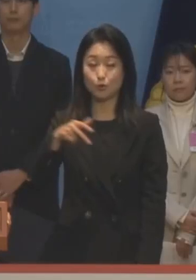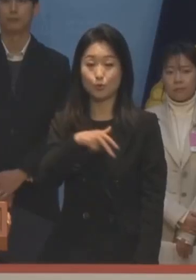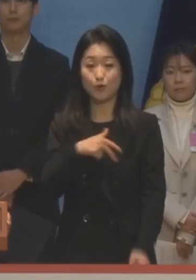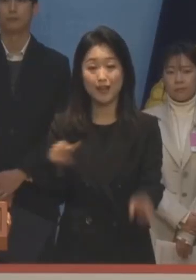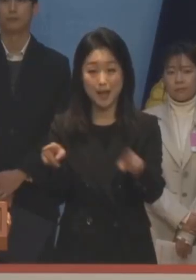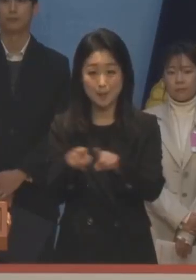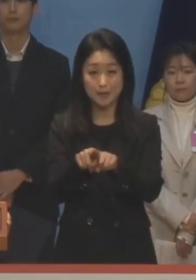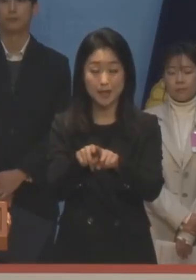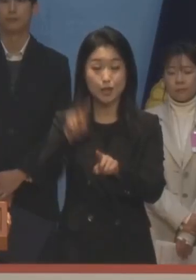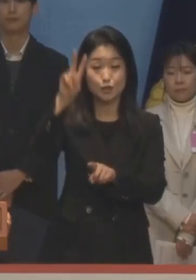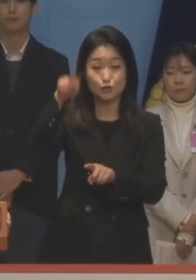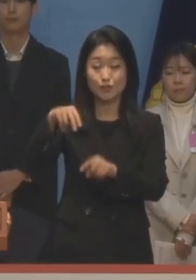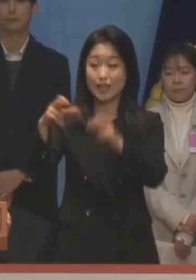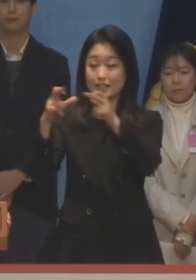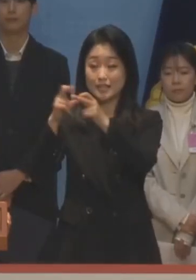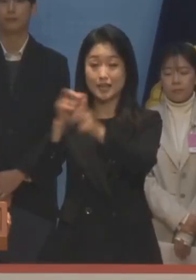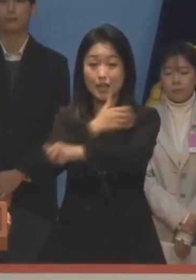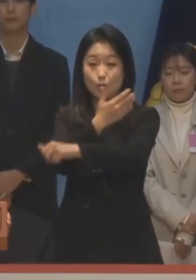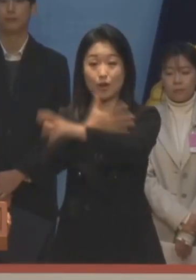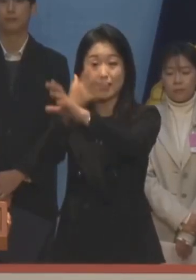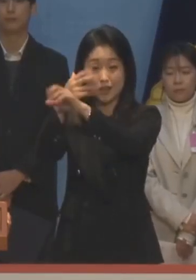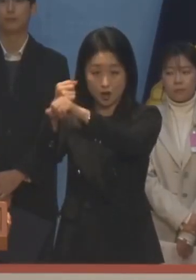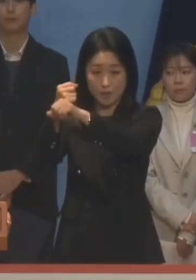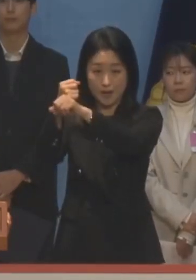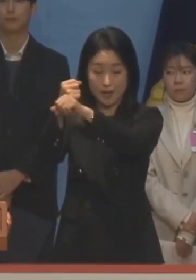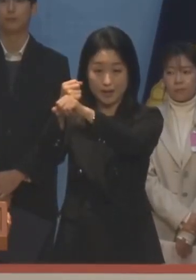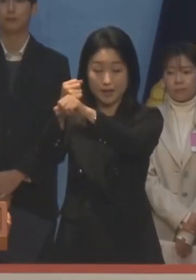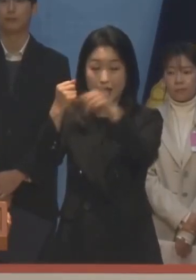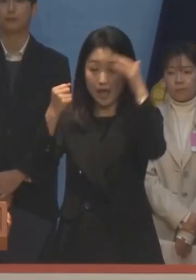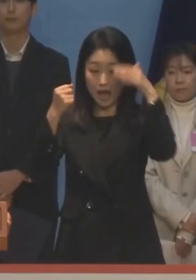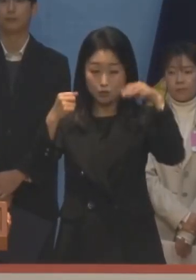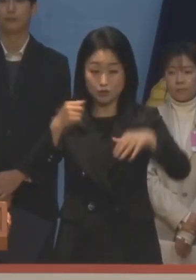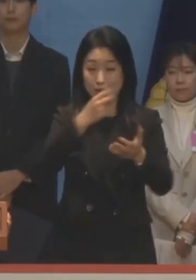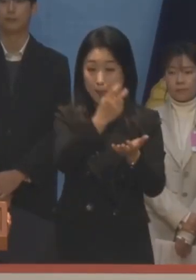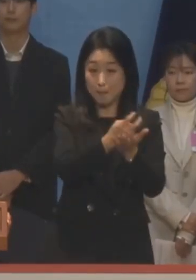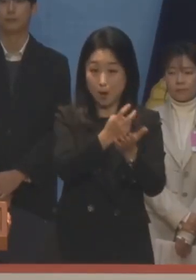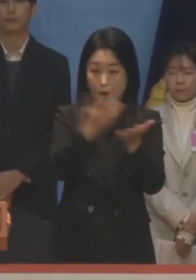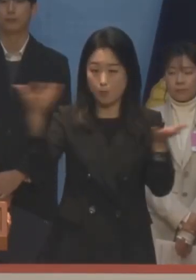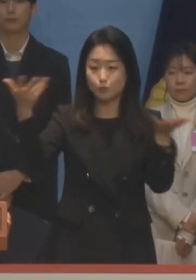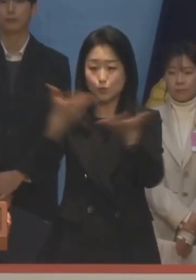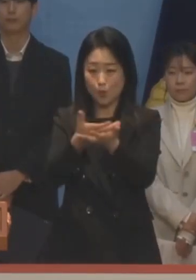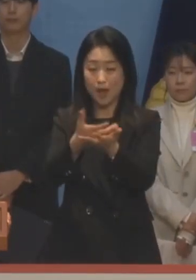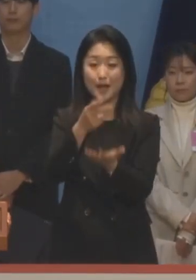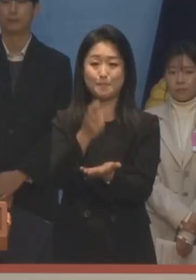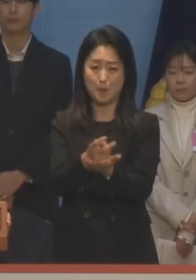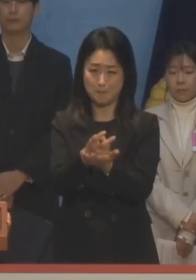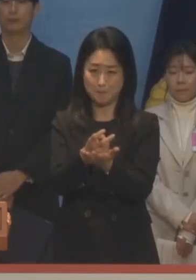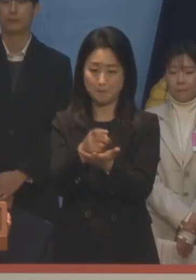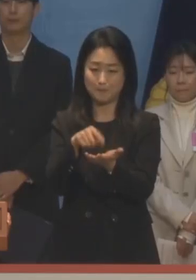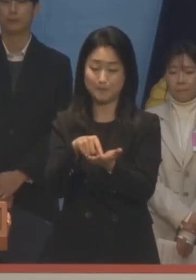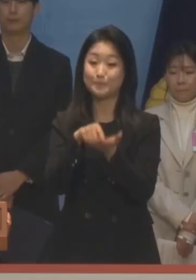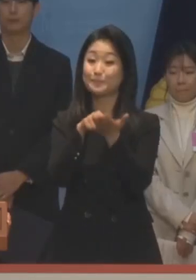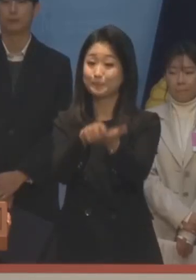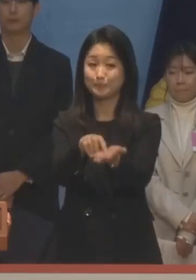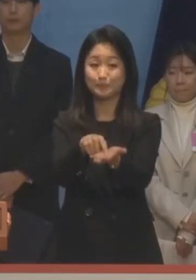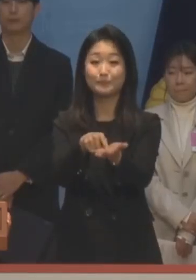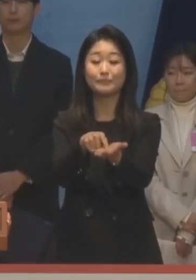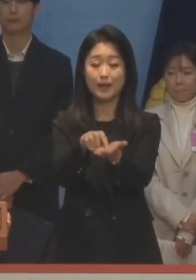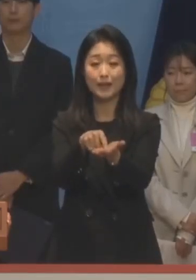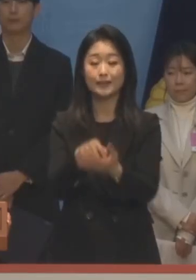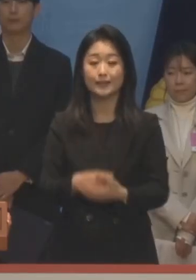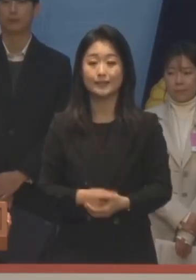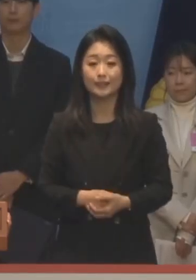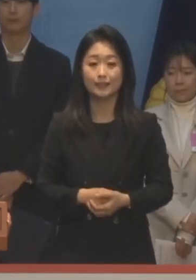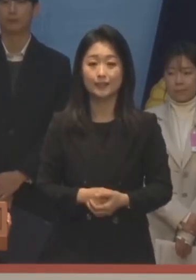유엔 장애인 권리 협약에 관한 국내법 조화를 위한 세트법을 공동 대표